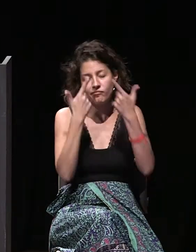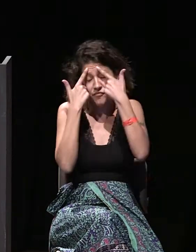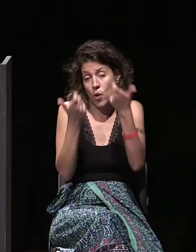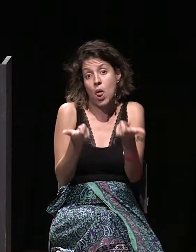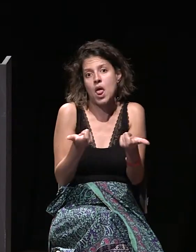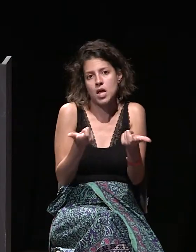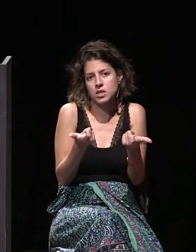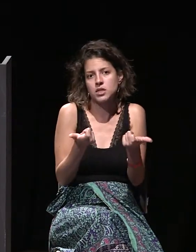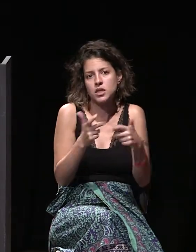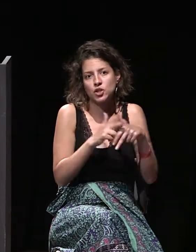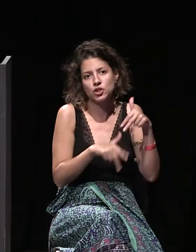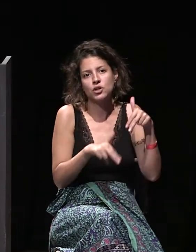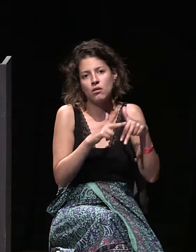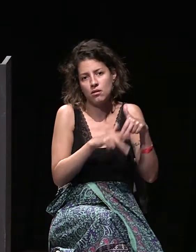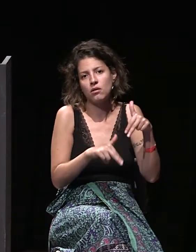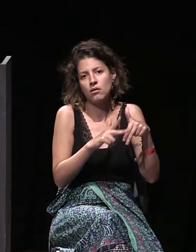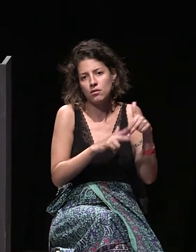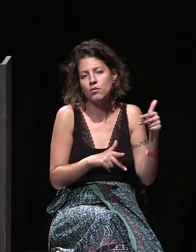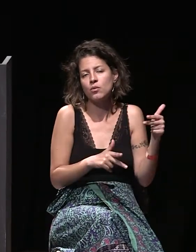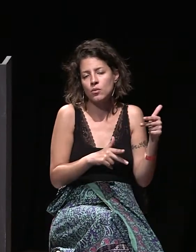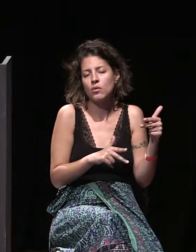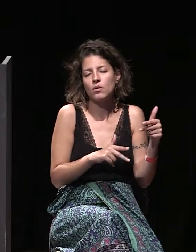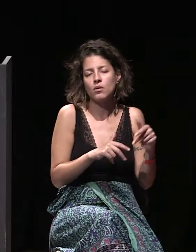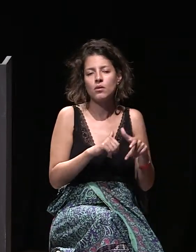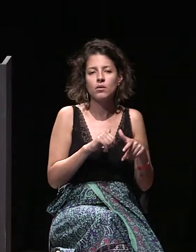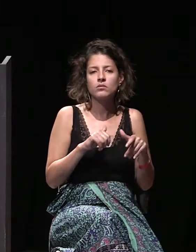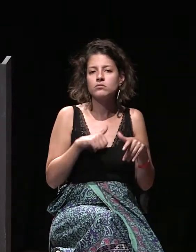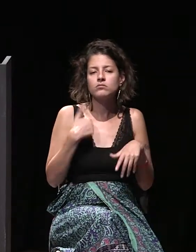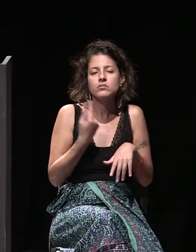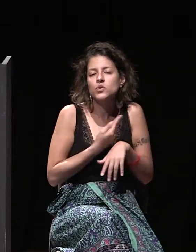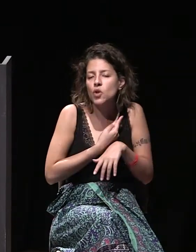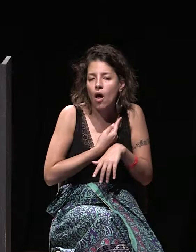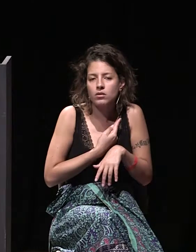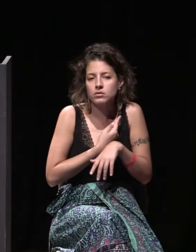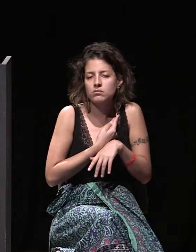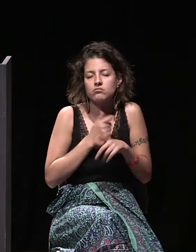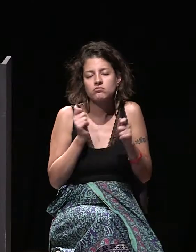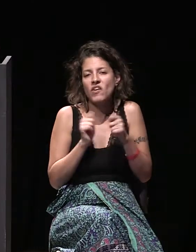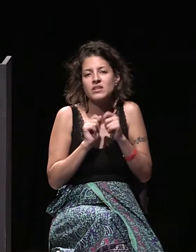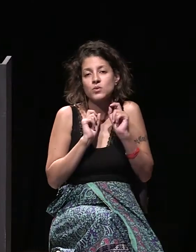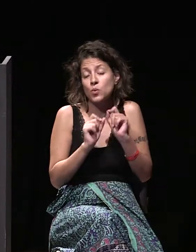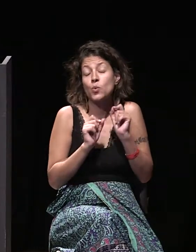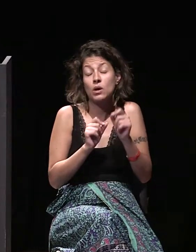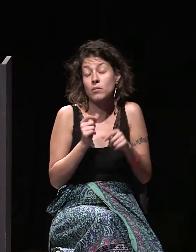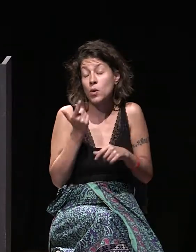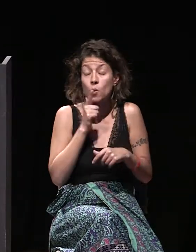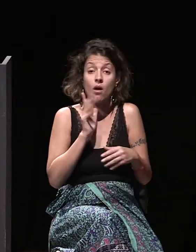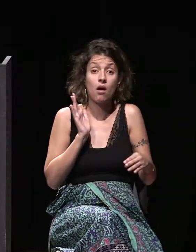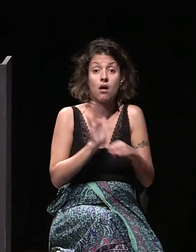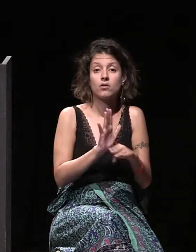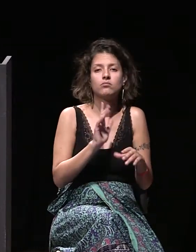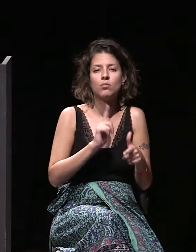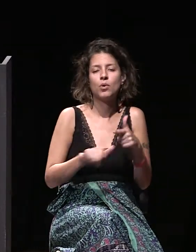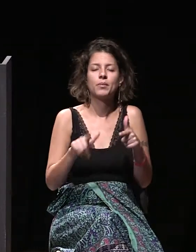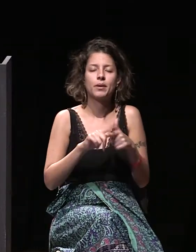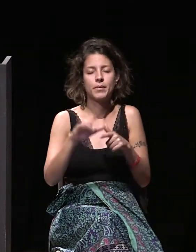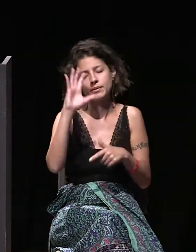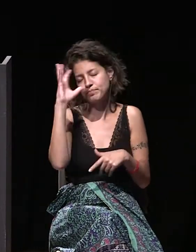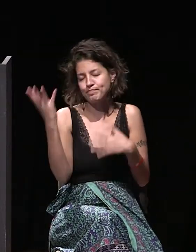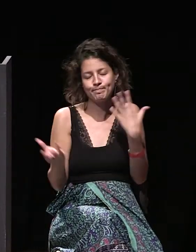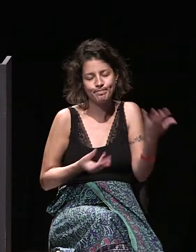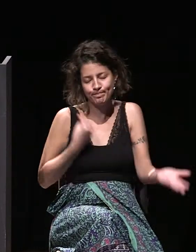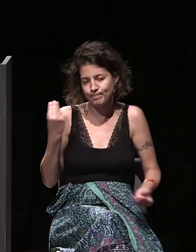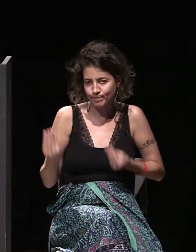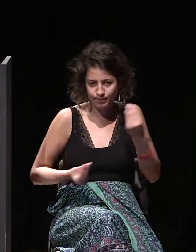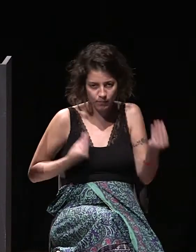violência baseada em gênero. Ok. O que nós podemos fazer para resolver esses problemas? Então,